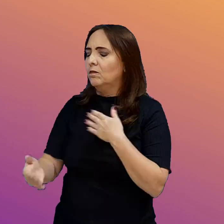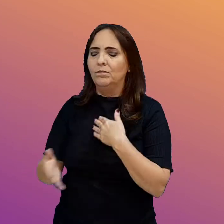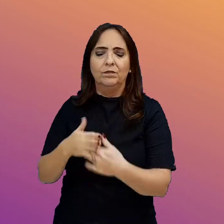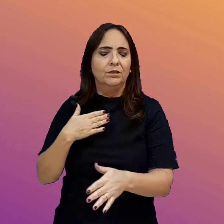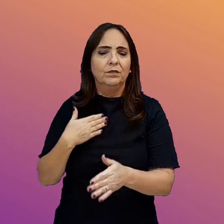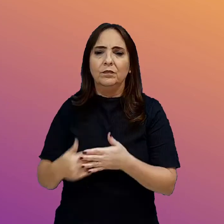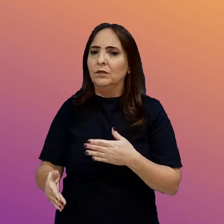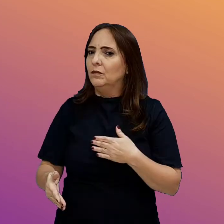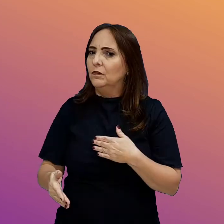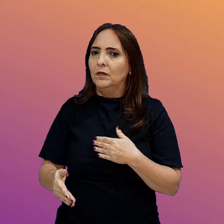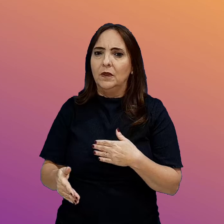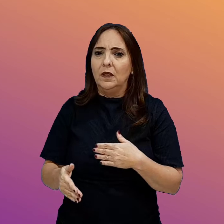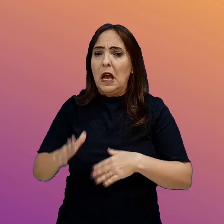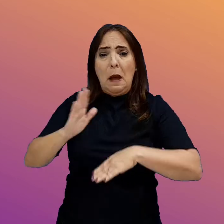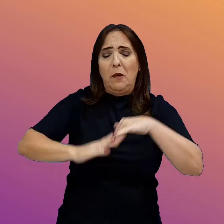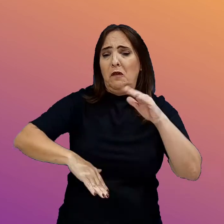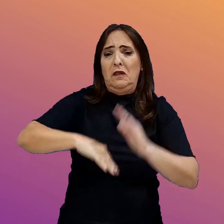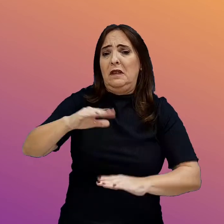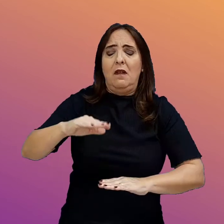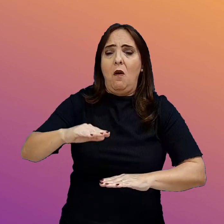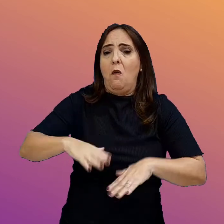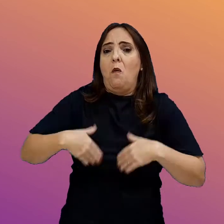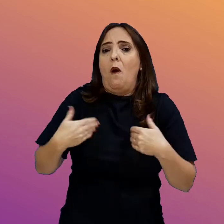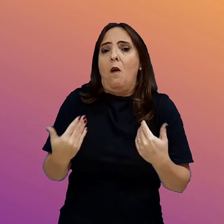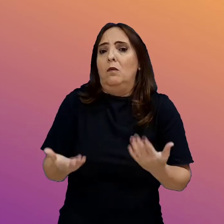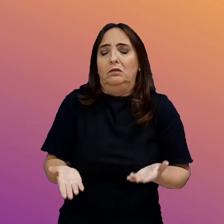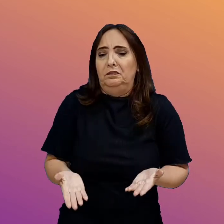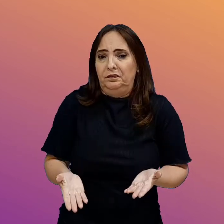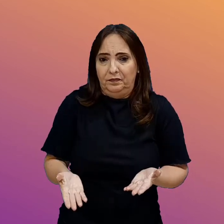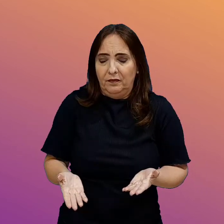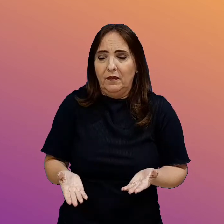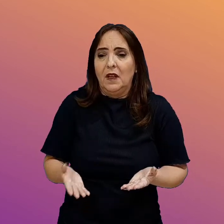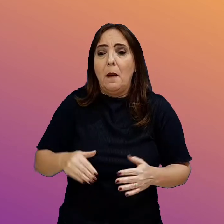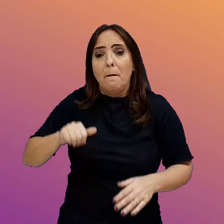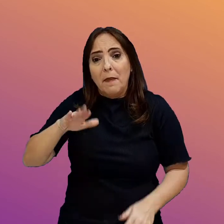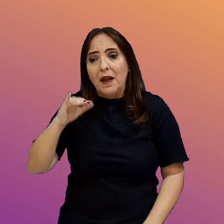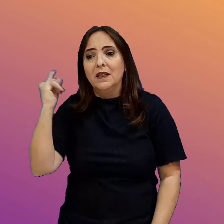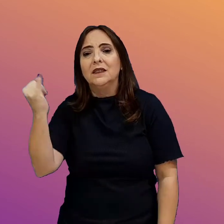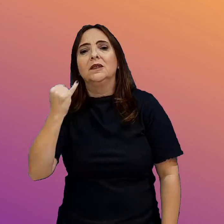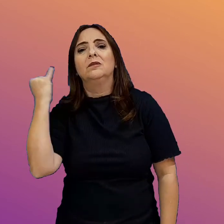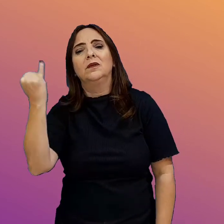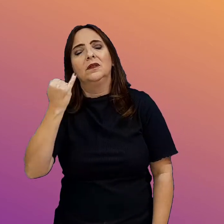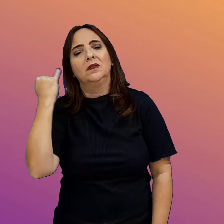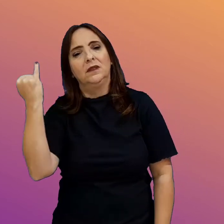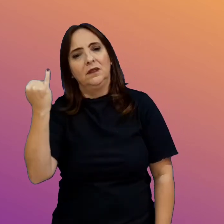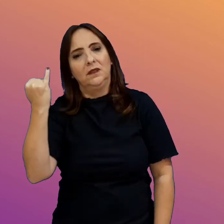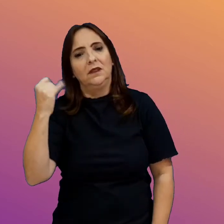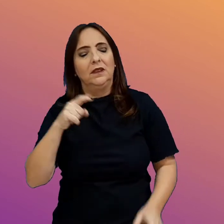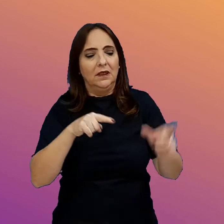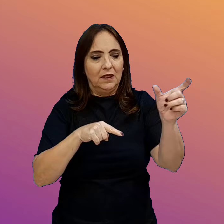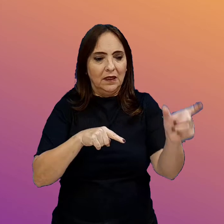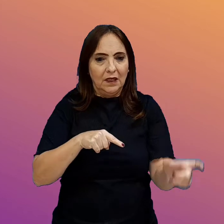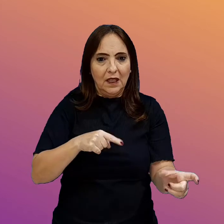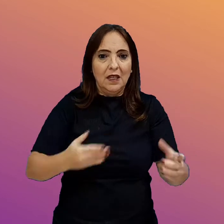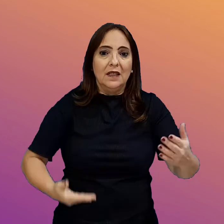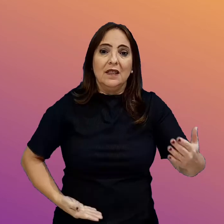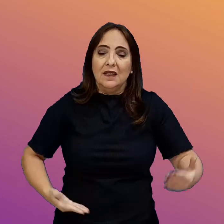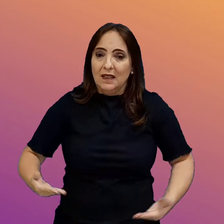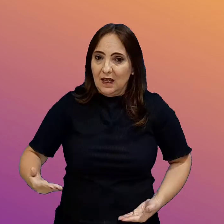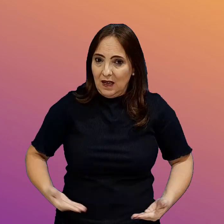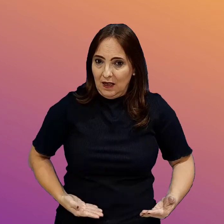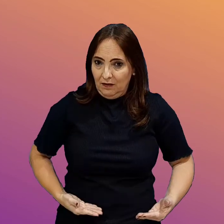importa a profissão que ele escolha, o importante é que ele seja teu